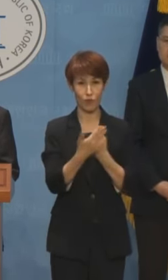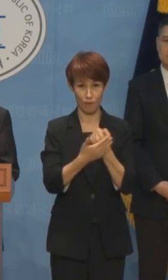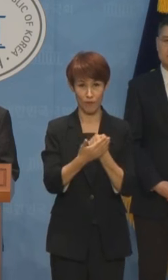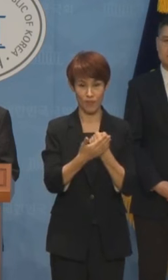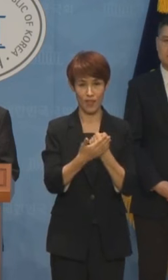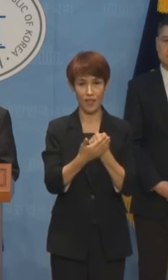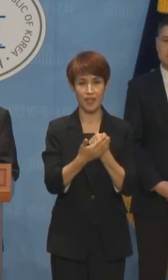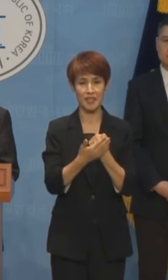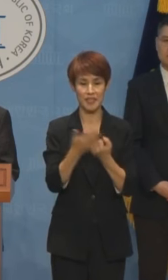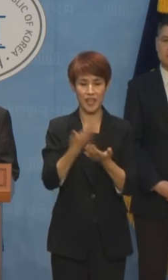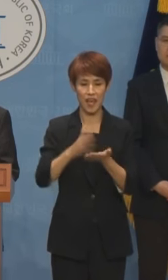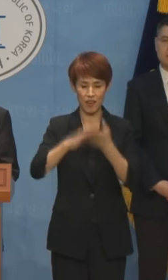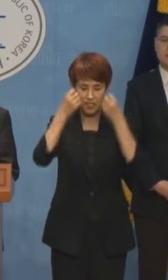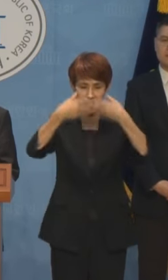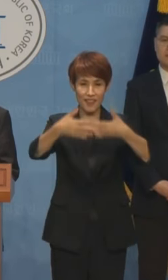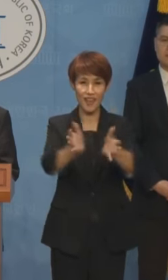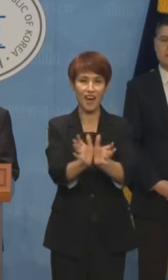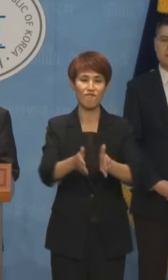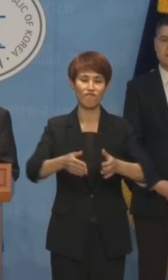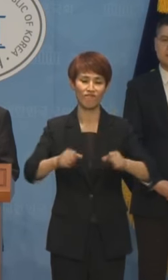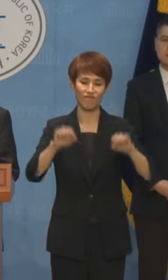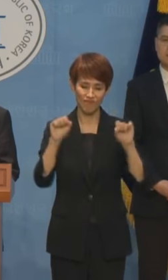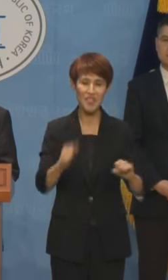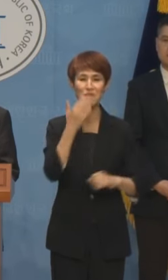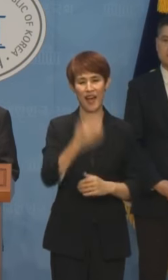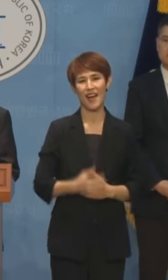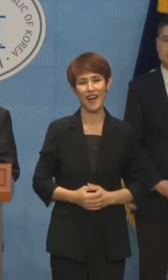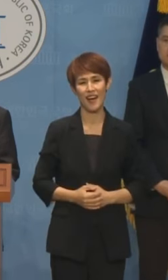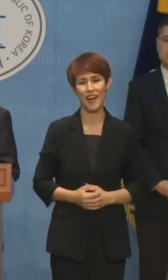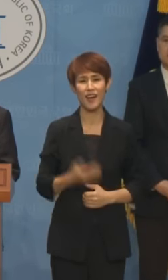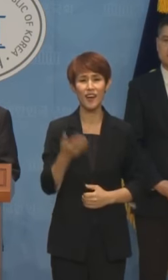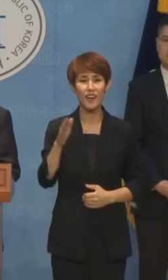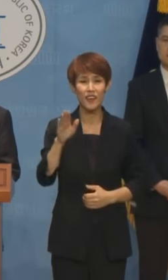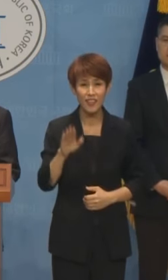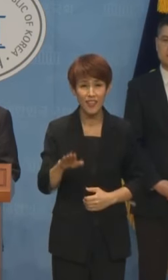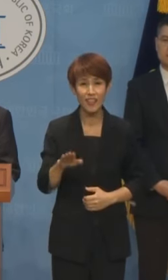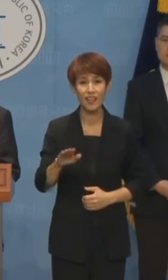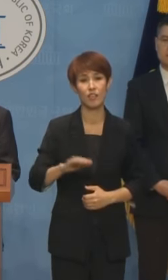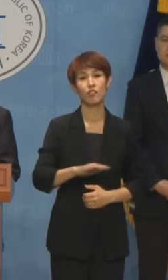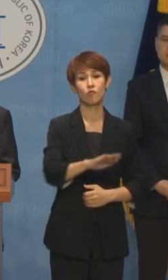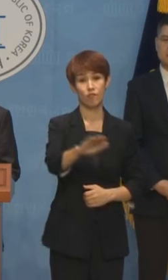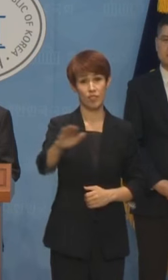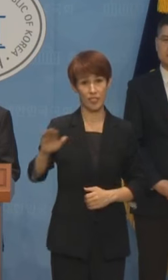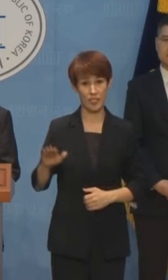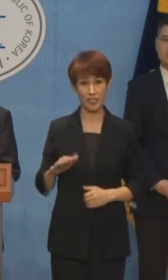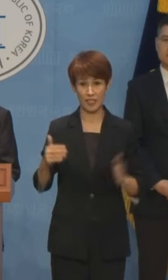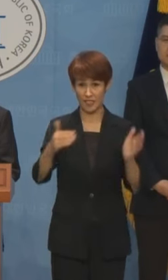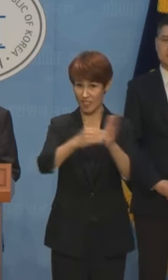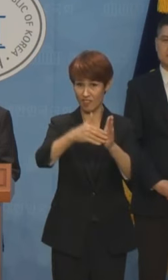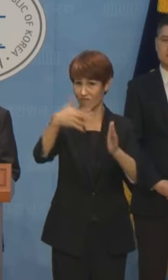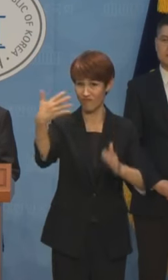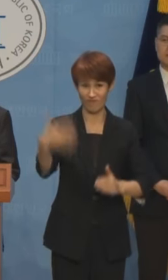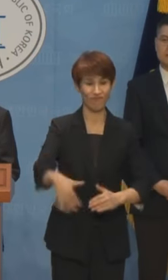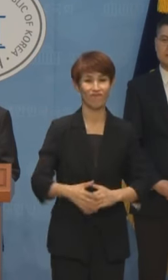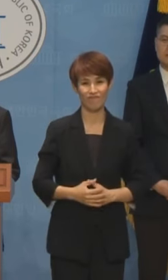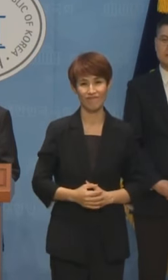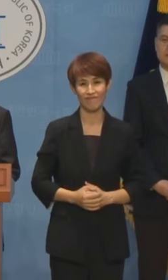당이 생존할 수 있었습니다. 하지만 우리는 여기서 멈춰선 안